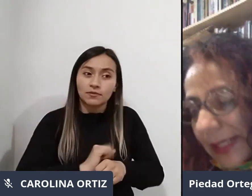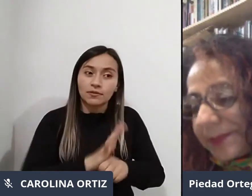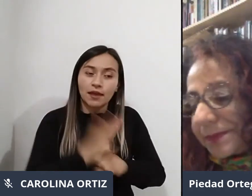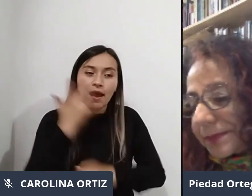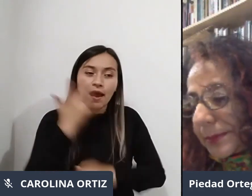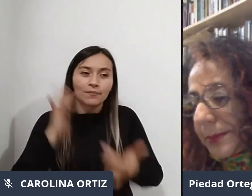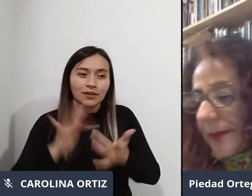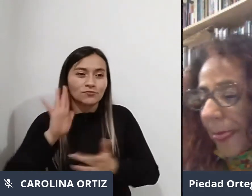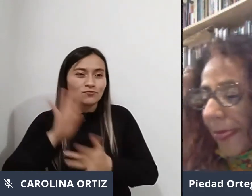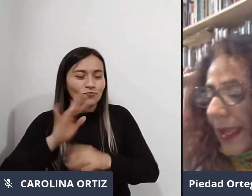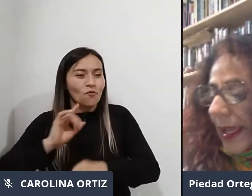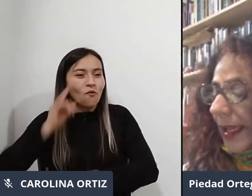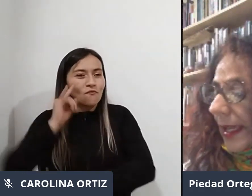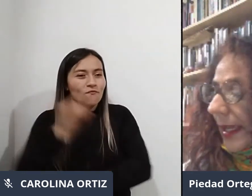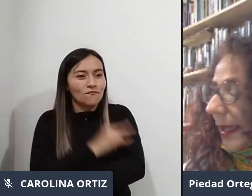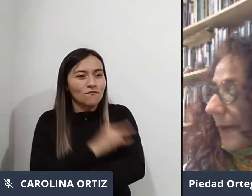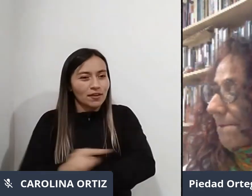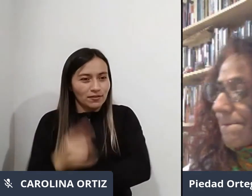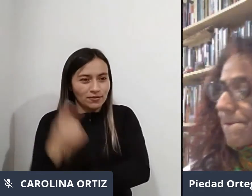biopolítica?